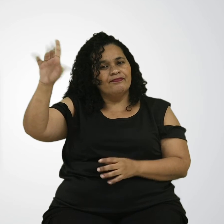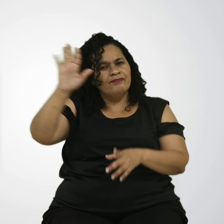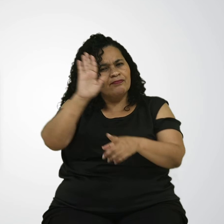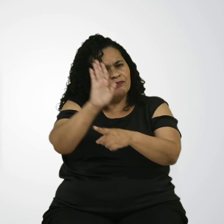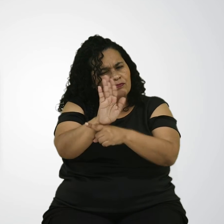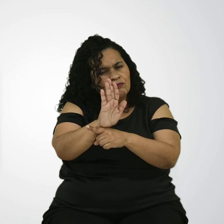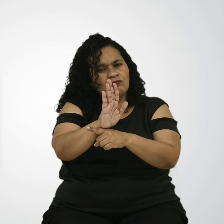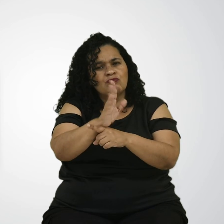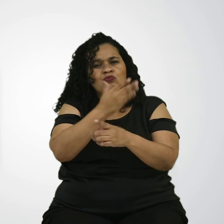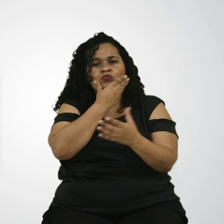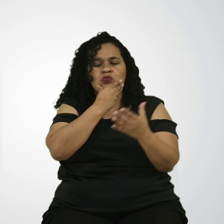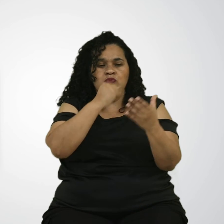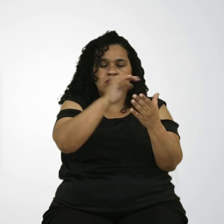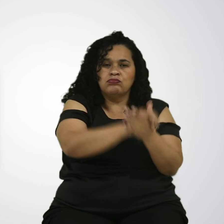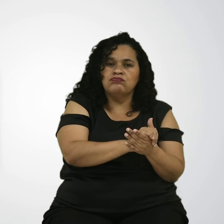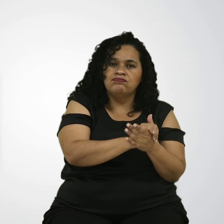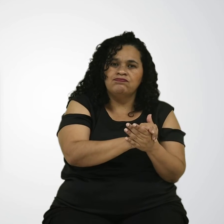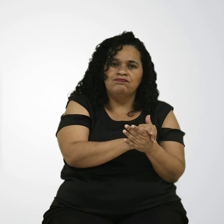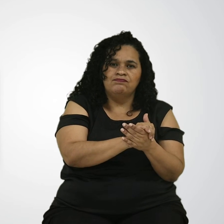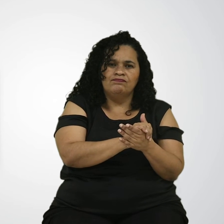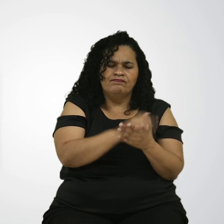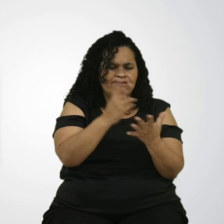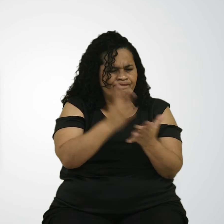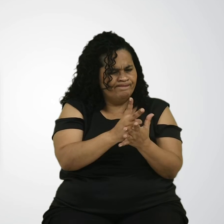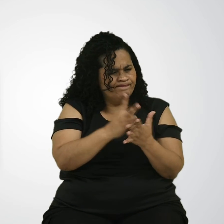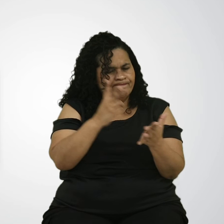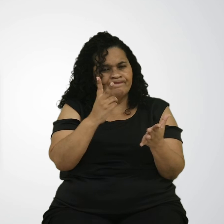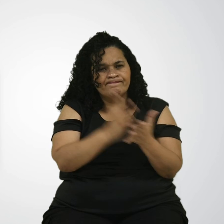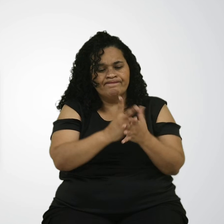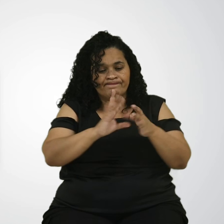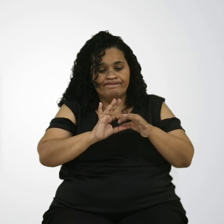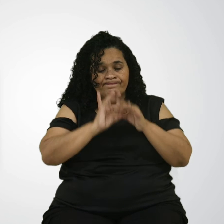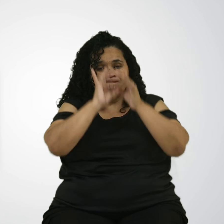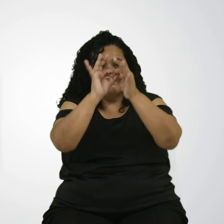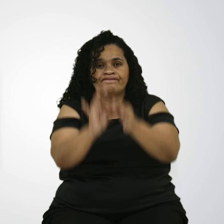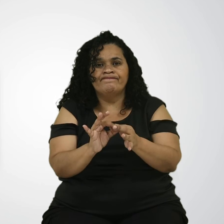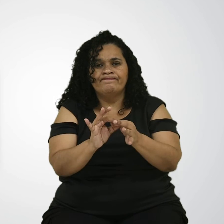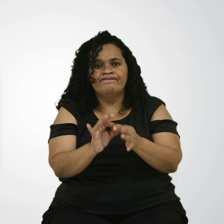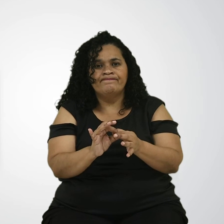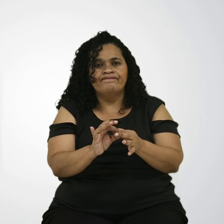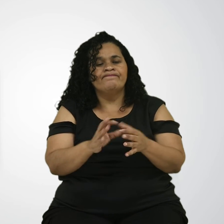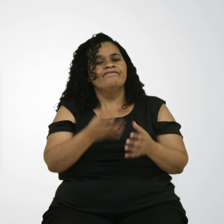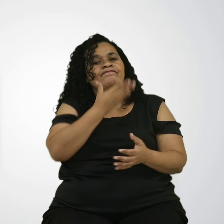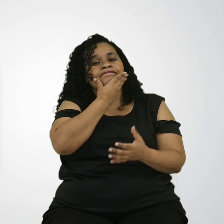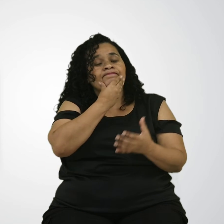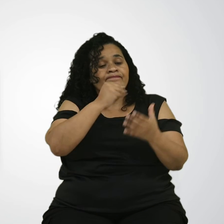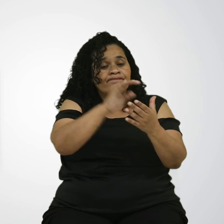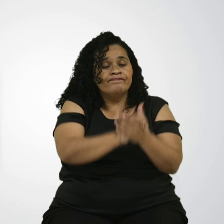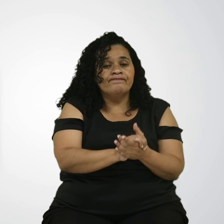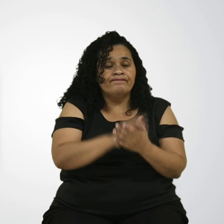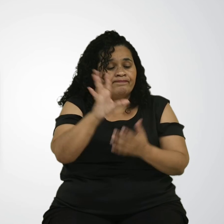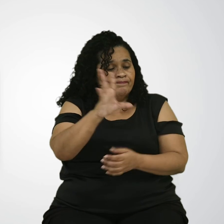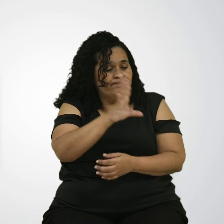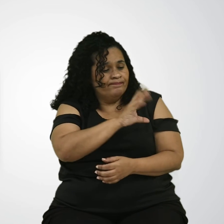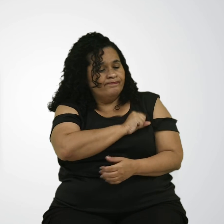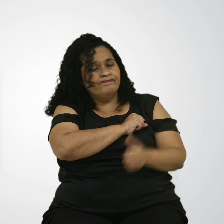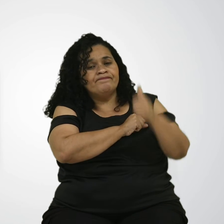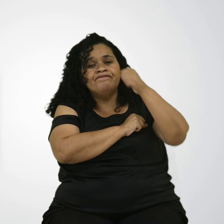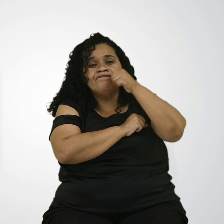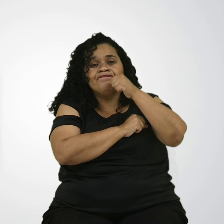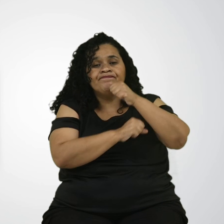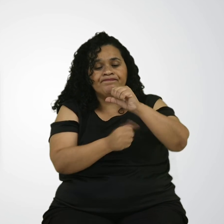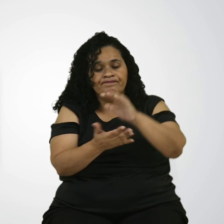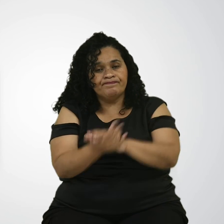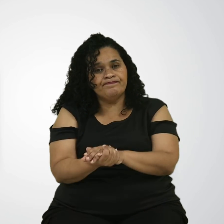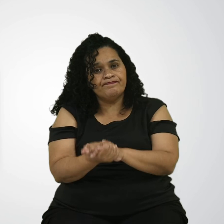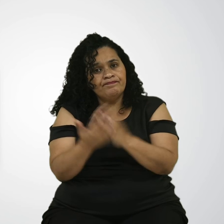marido, pega junto com ele, né? Marido, ame a esposa, viva a vida comum do lar, como o